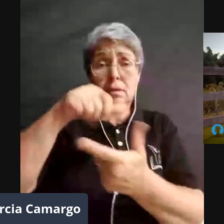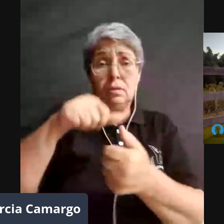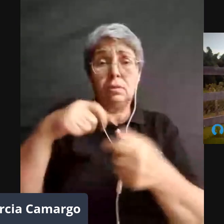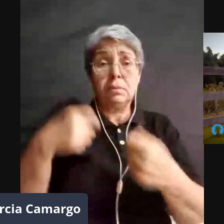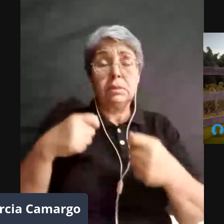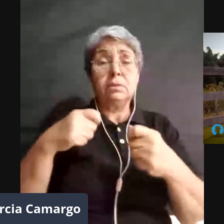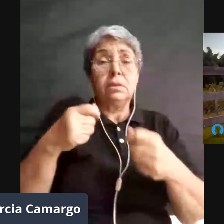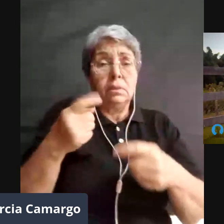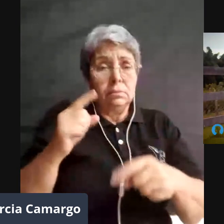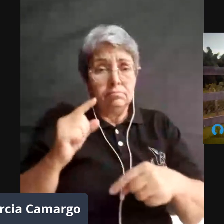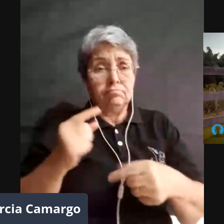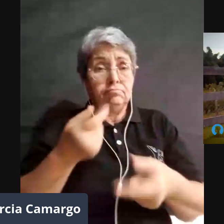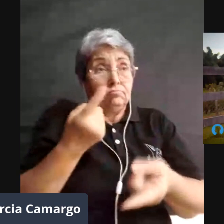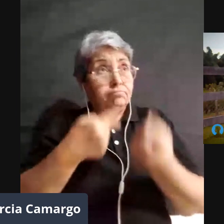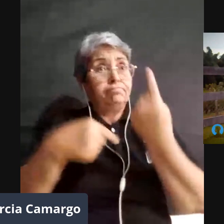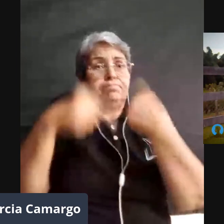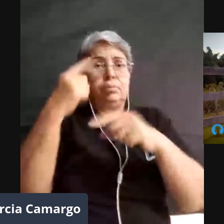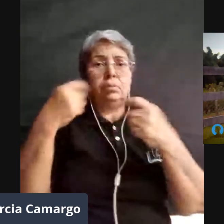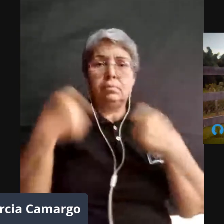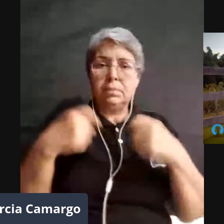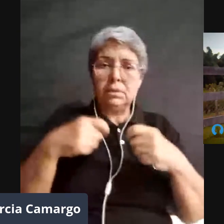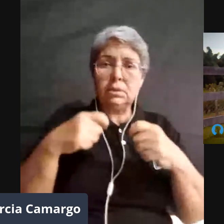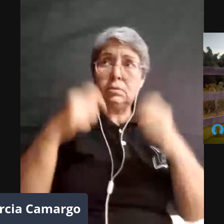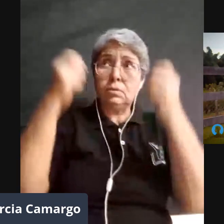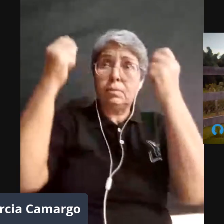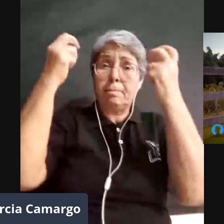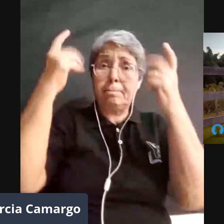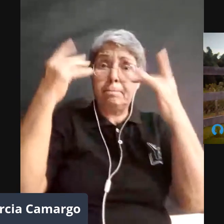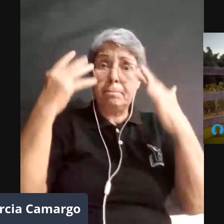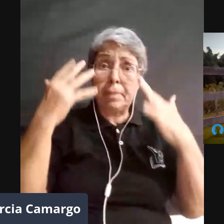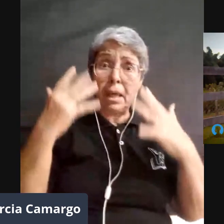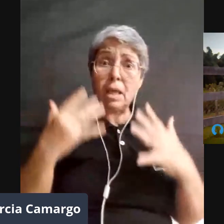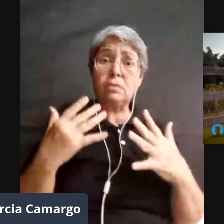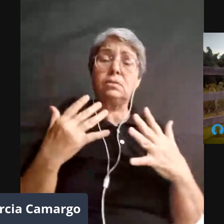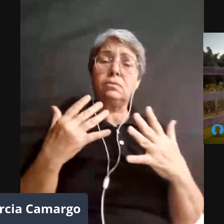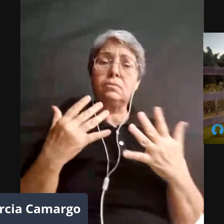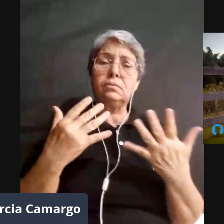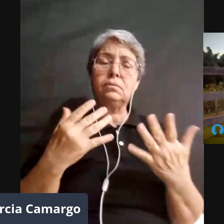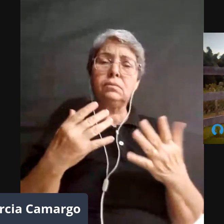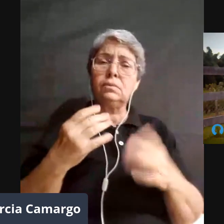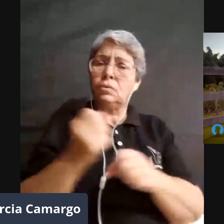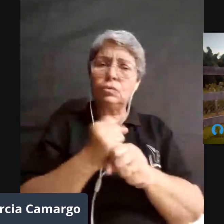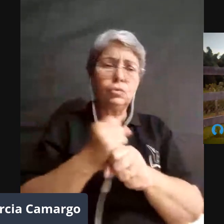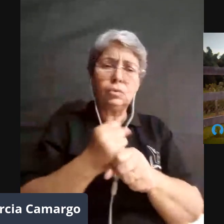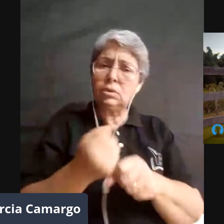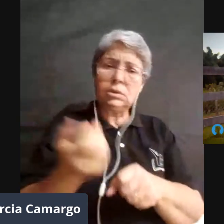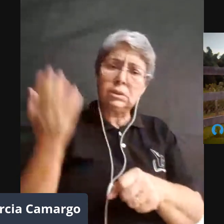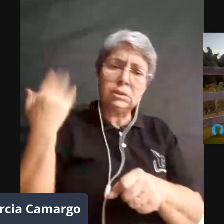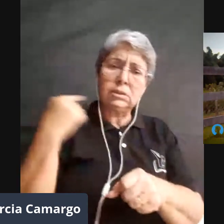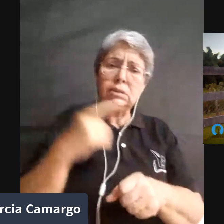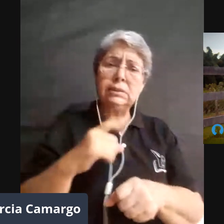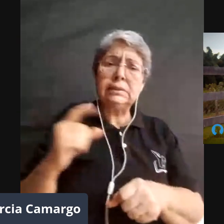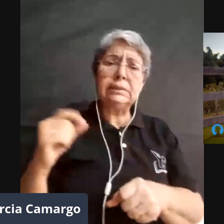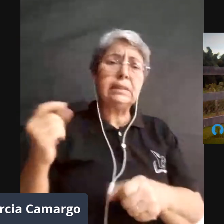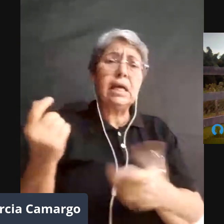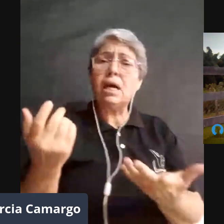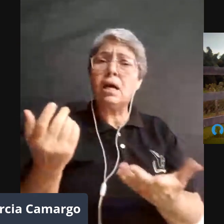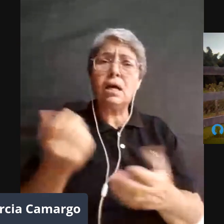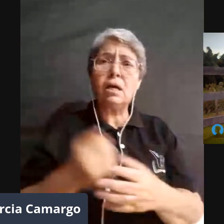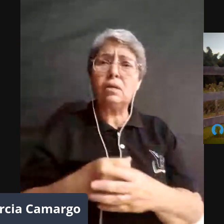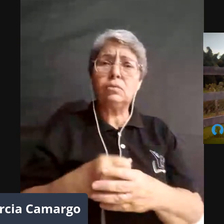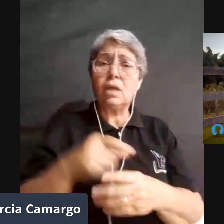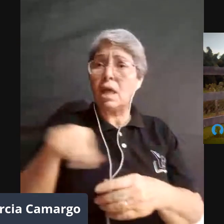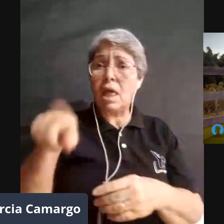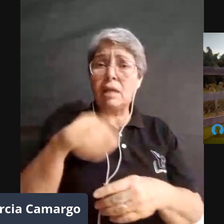a bênção valiosíssima que os nossos irmãos de um século atrás sonegaram ao mundo e ao nosso povo também em grande